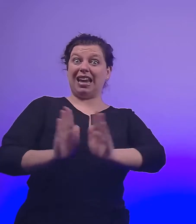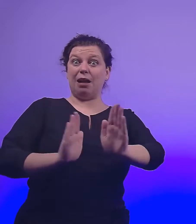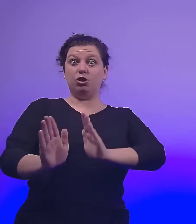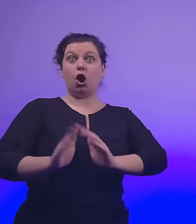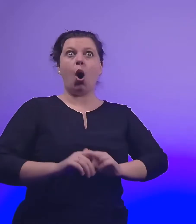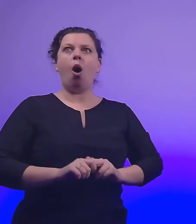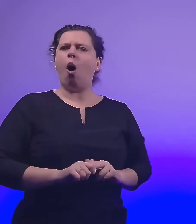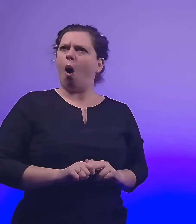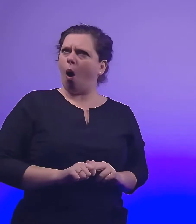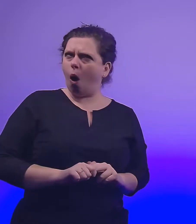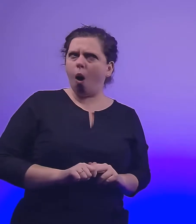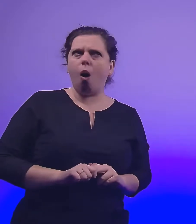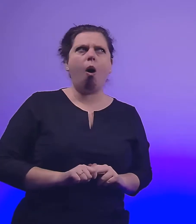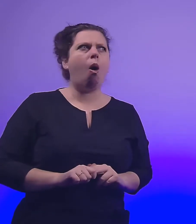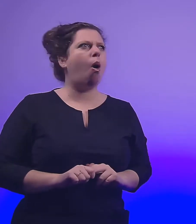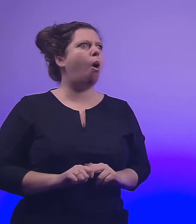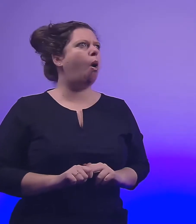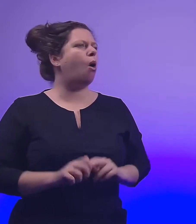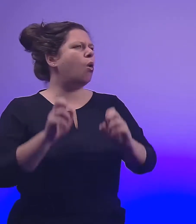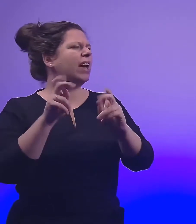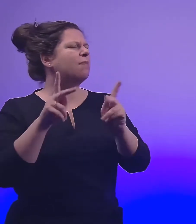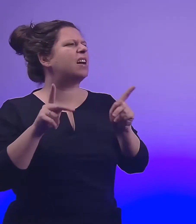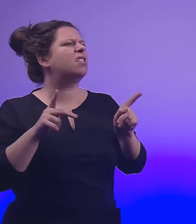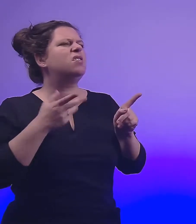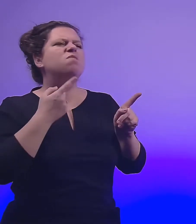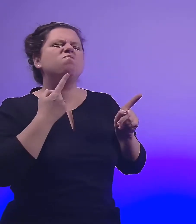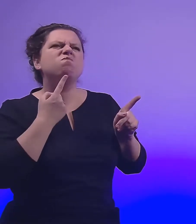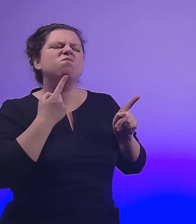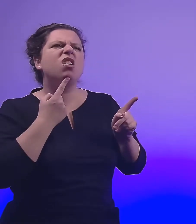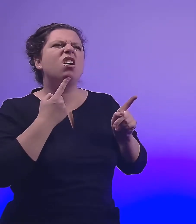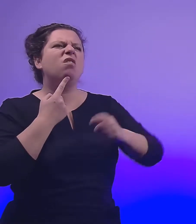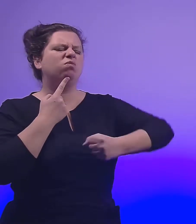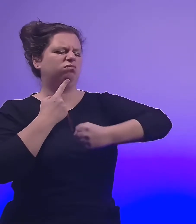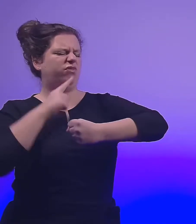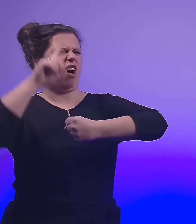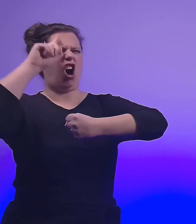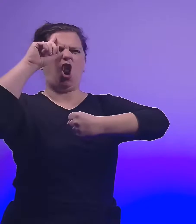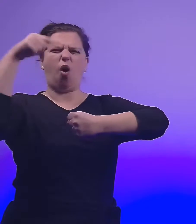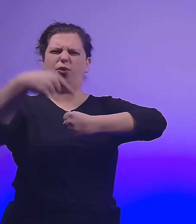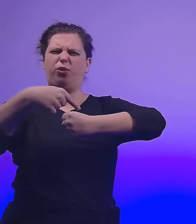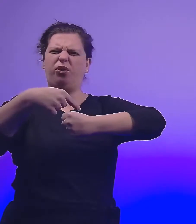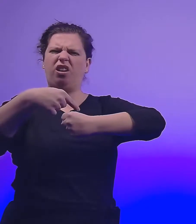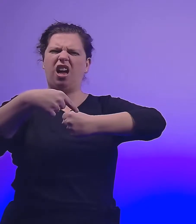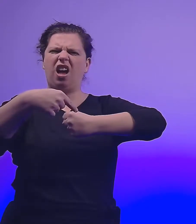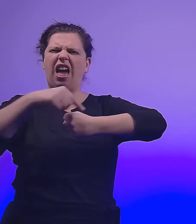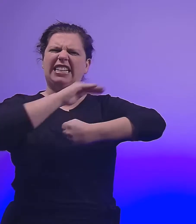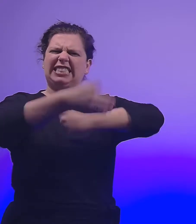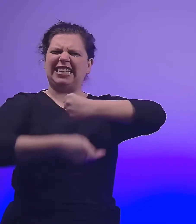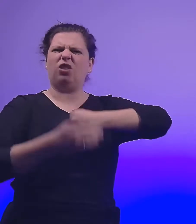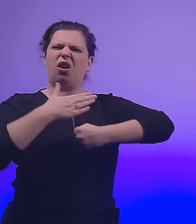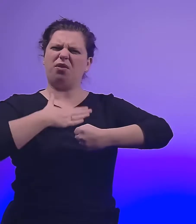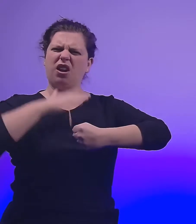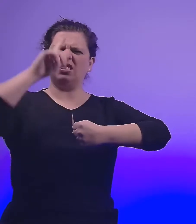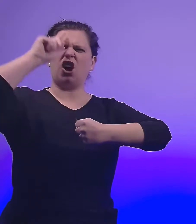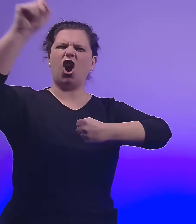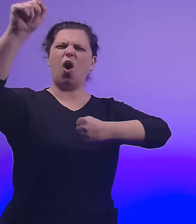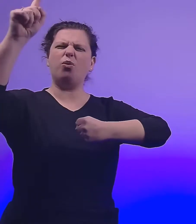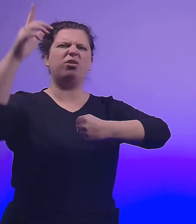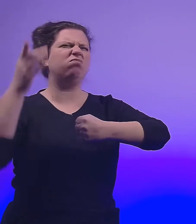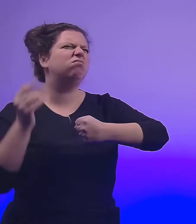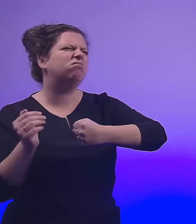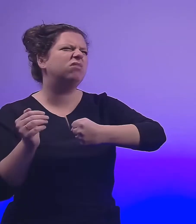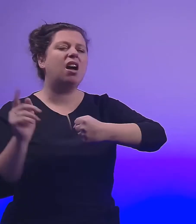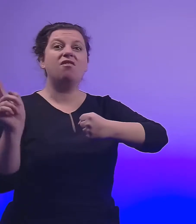Wauw, maar... Hè? Waarom is voor dan... geloof? Ja. Ja, het schild van het geloof. Maar wat